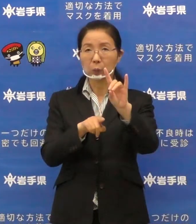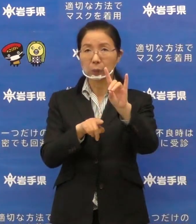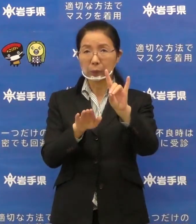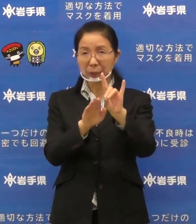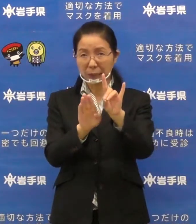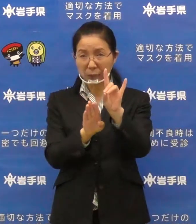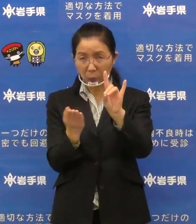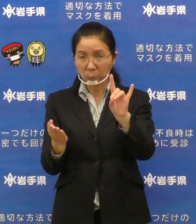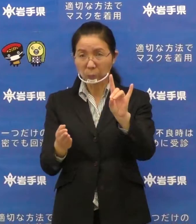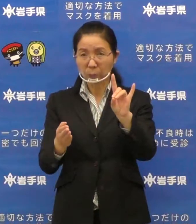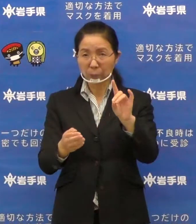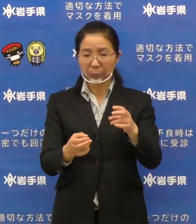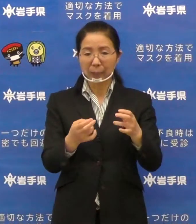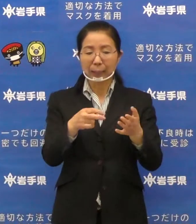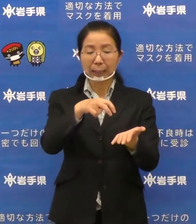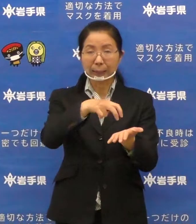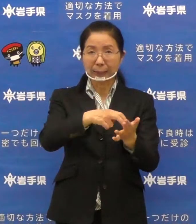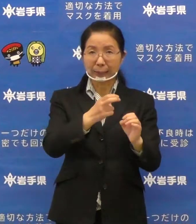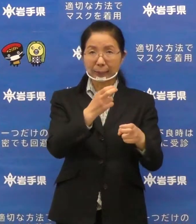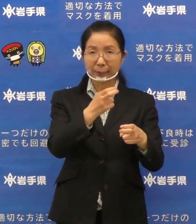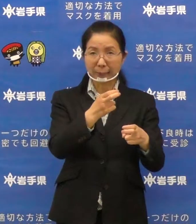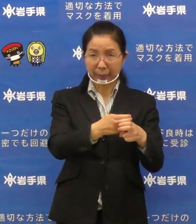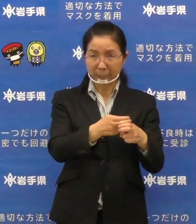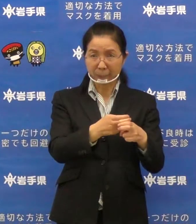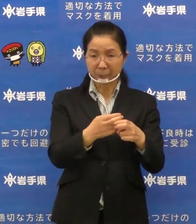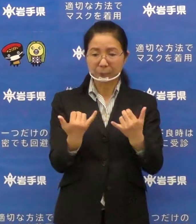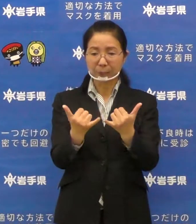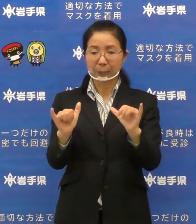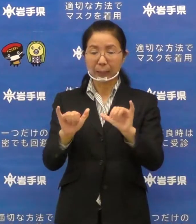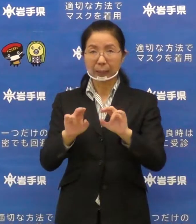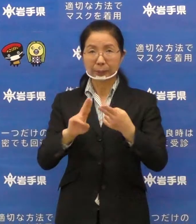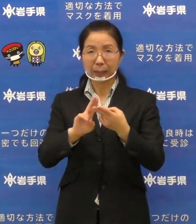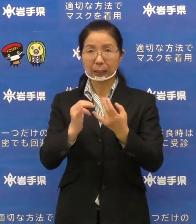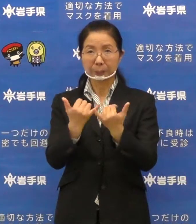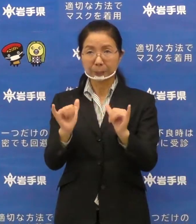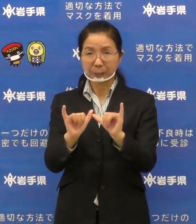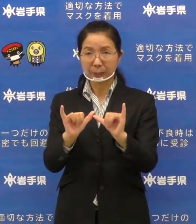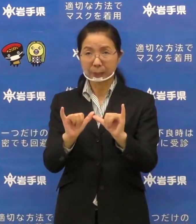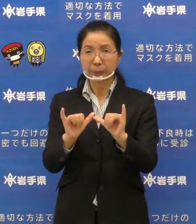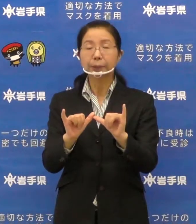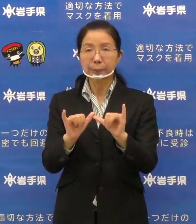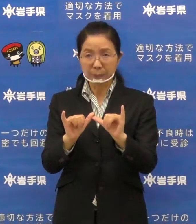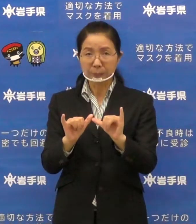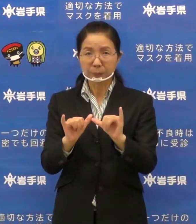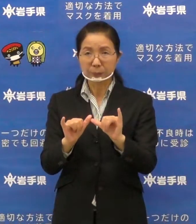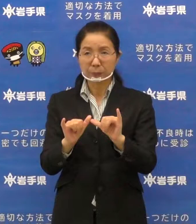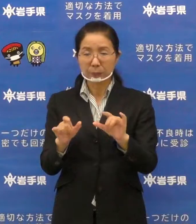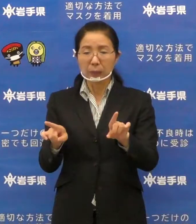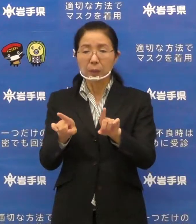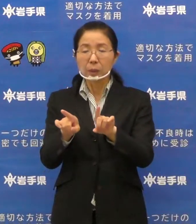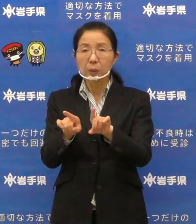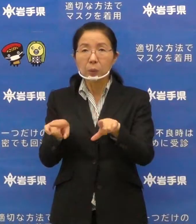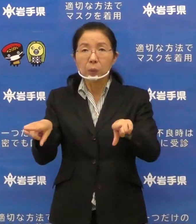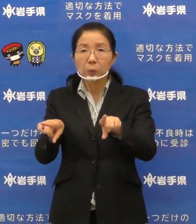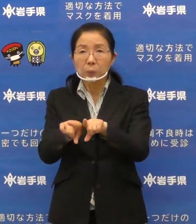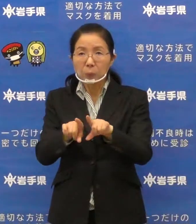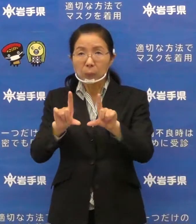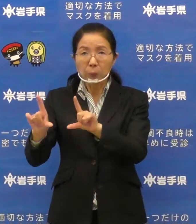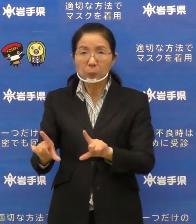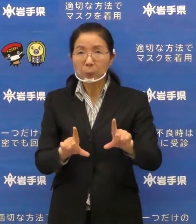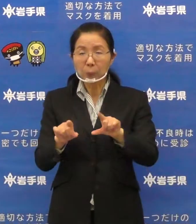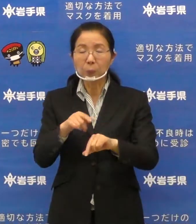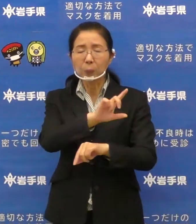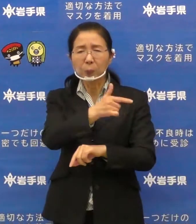党、立憲民主党、共産党、社民党の推薦をいただいて、まあ、当選させていただきました